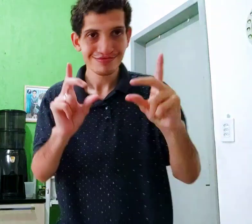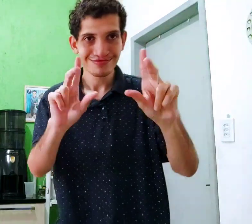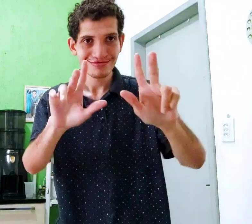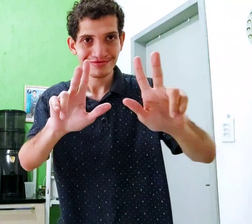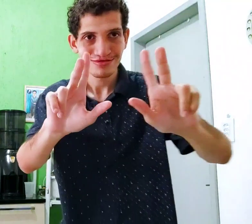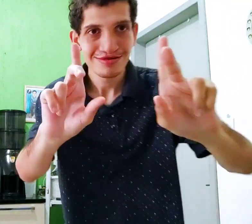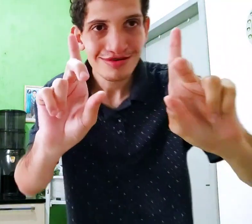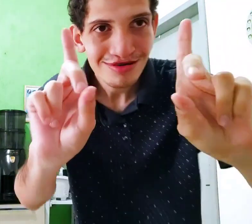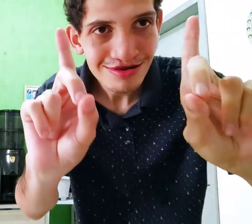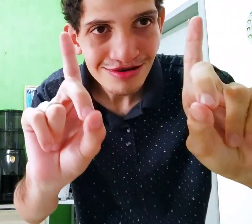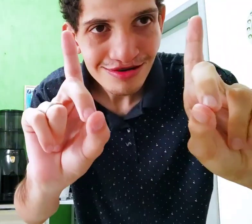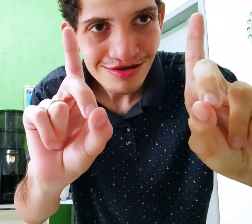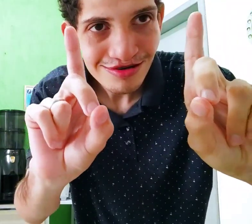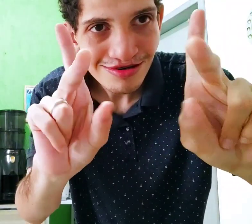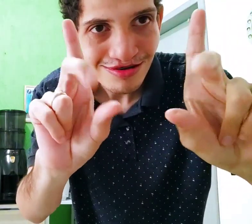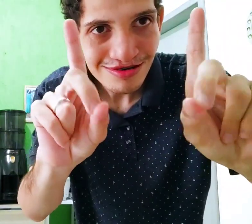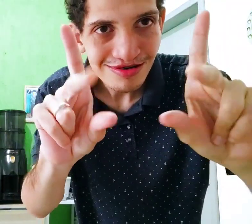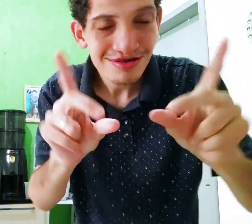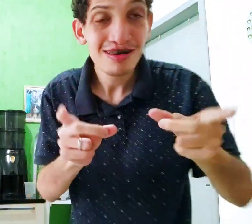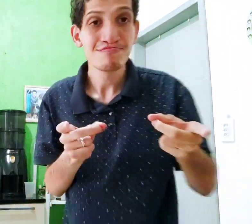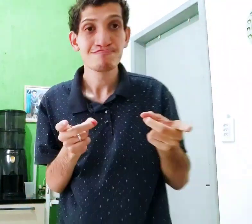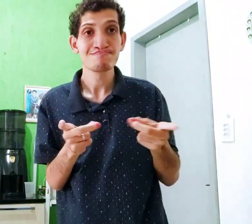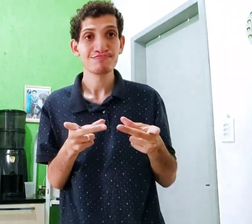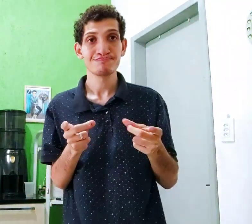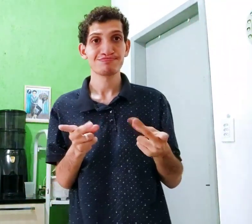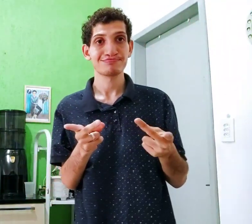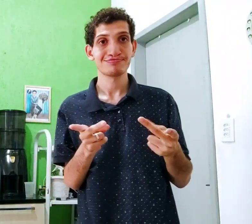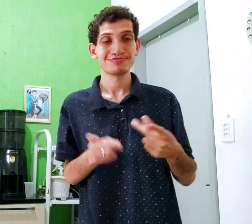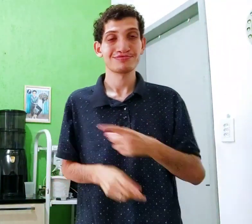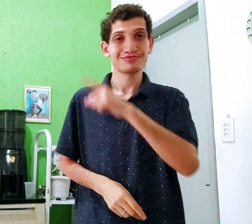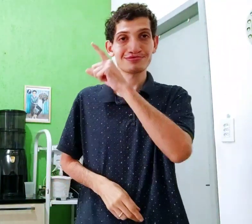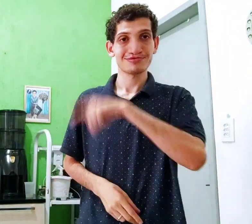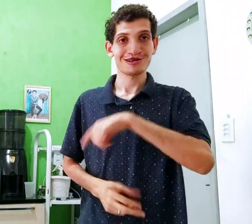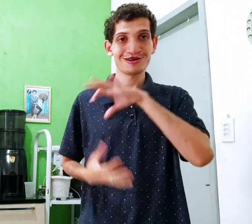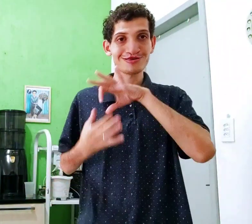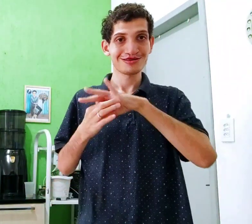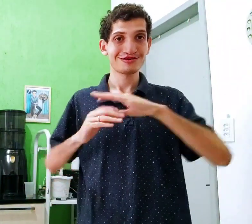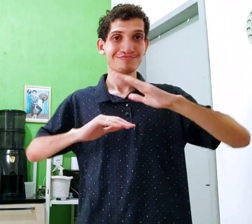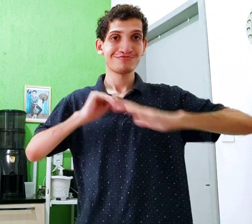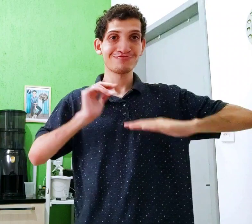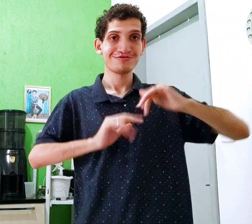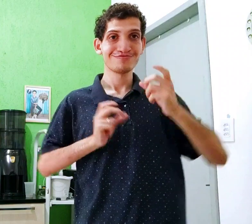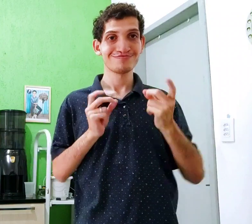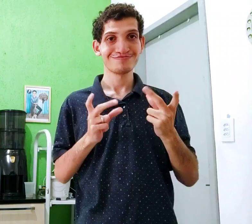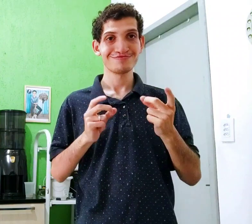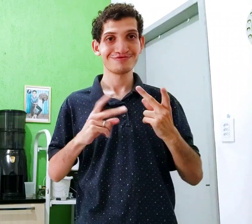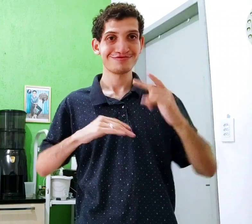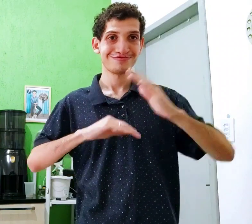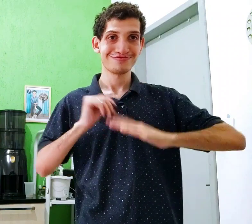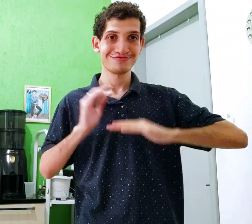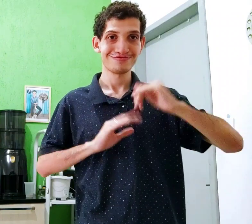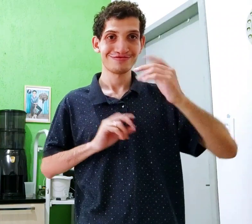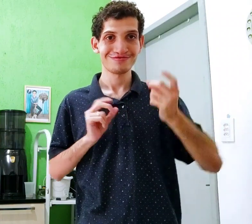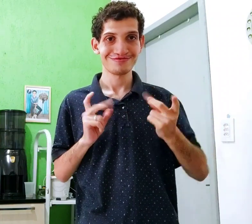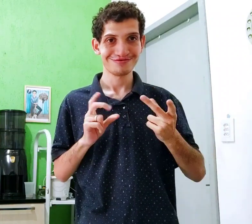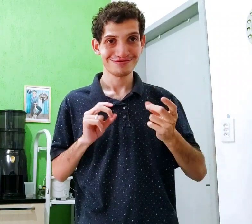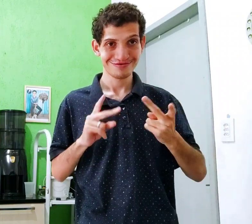assim, olha. Dessa forma, ok? Tudo conectado é profissional NEMIR.